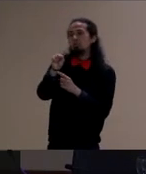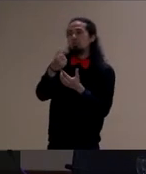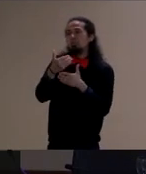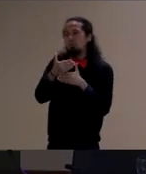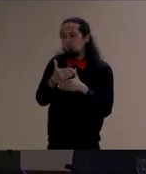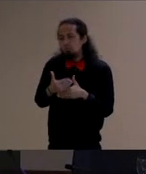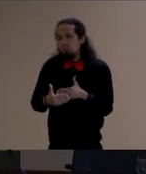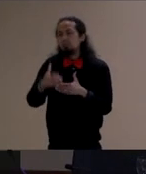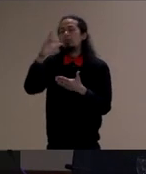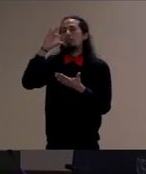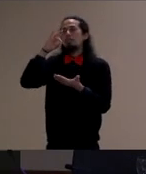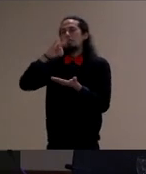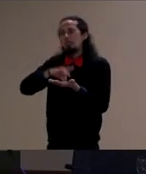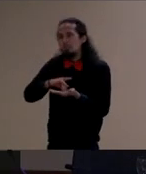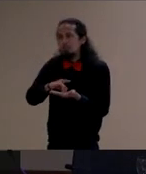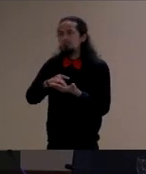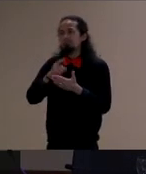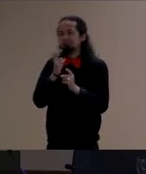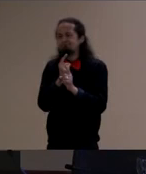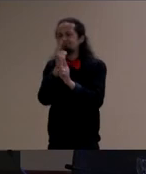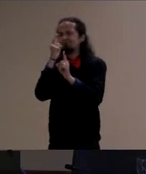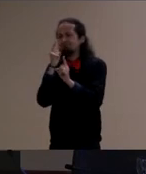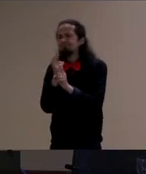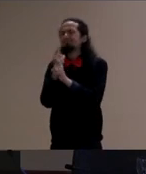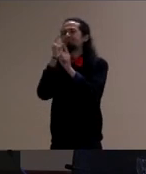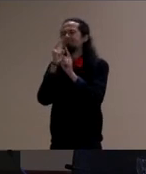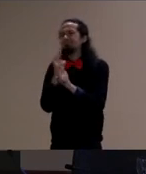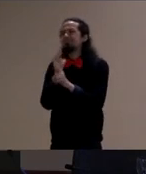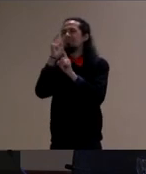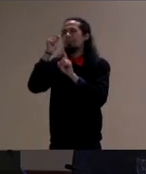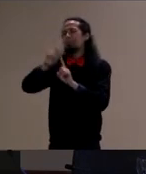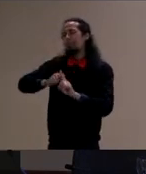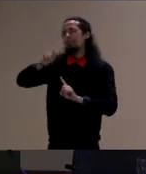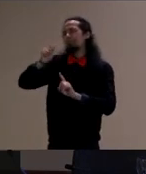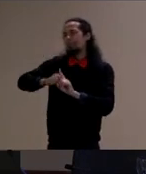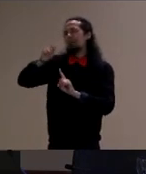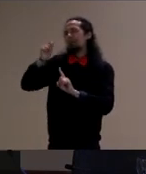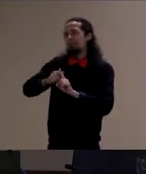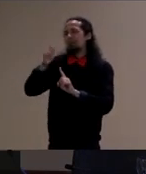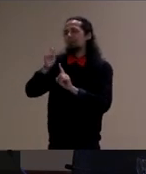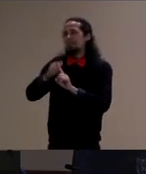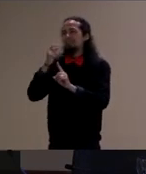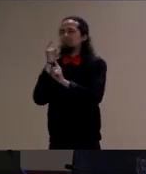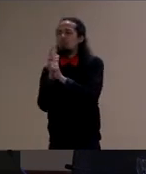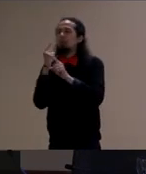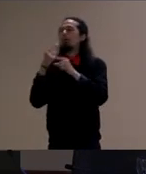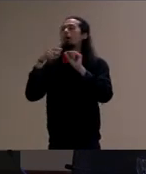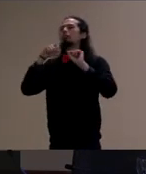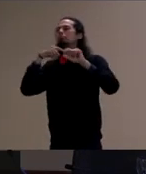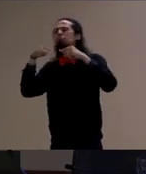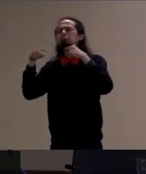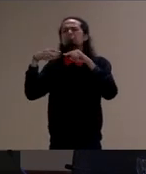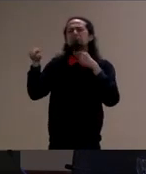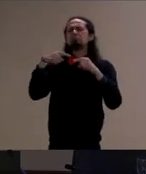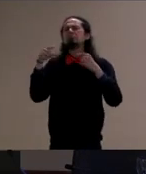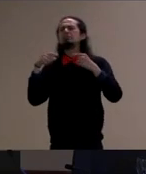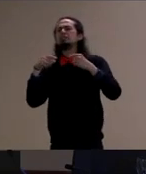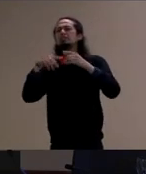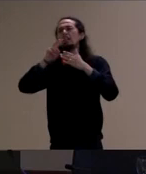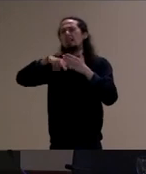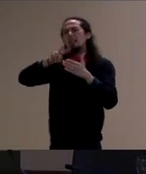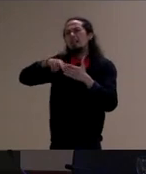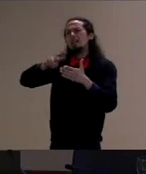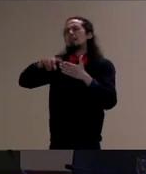assiduamente encontros mensais para discussão né e leitura